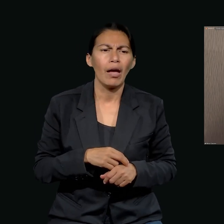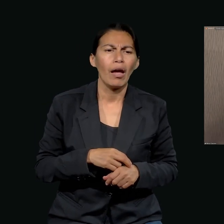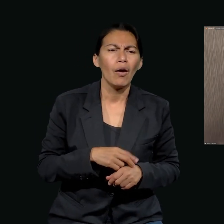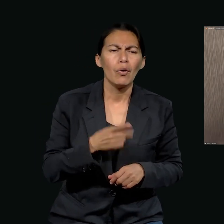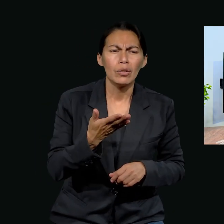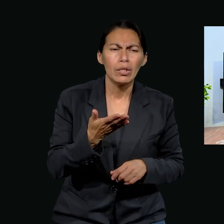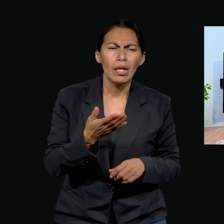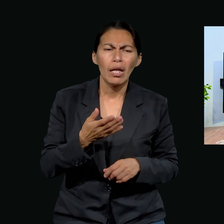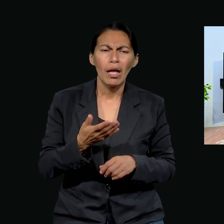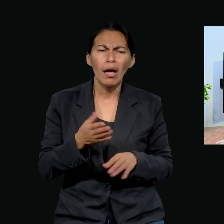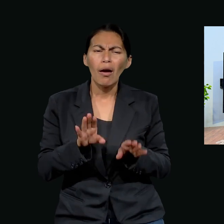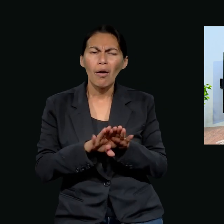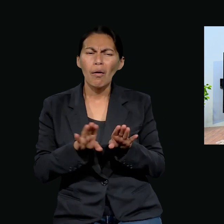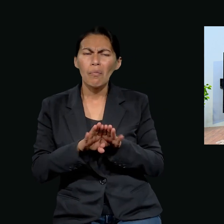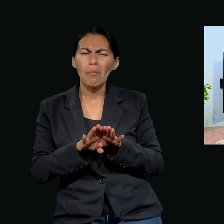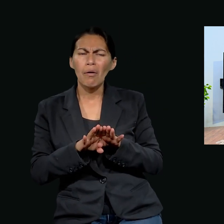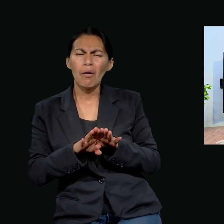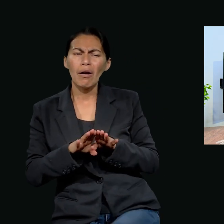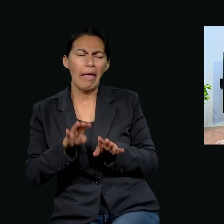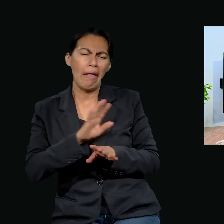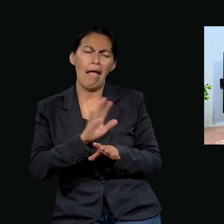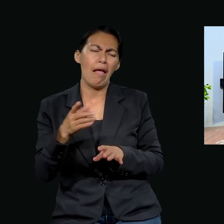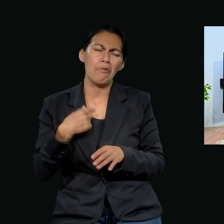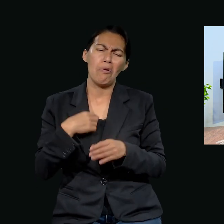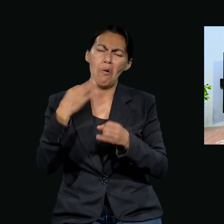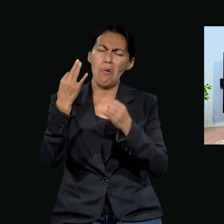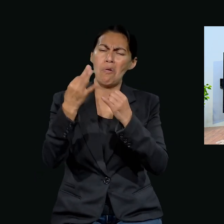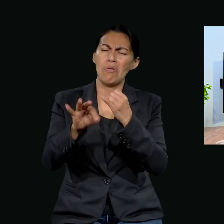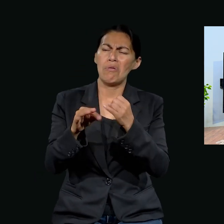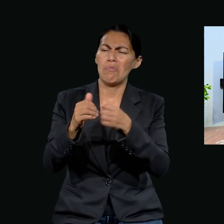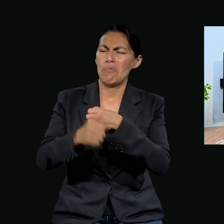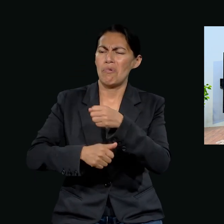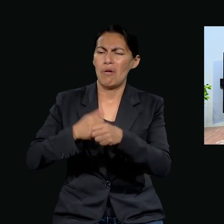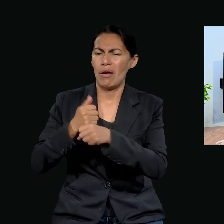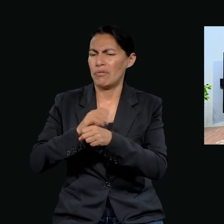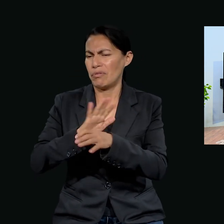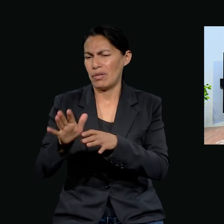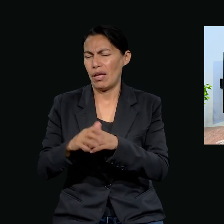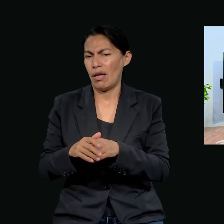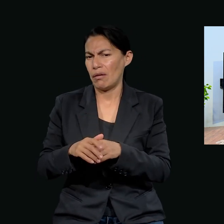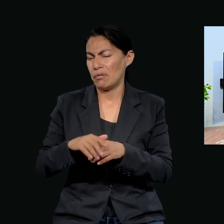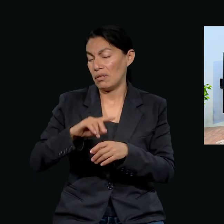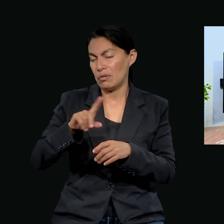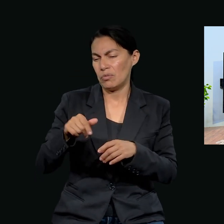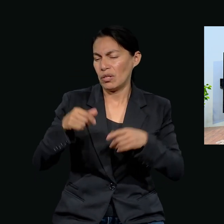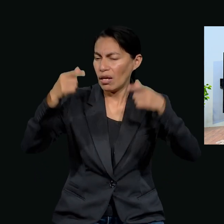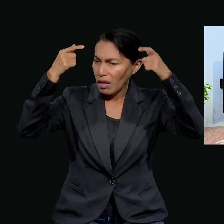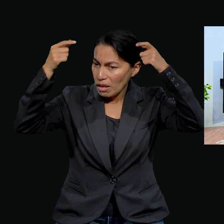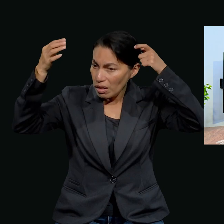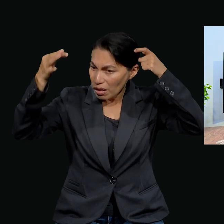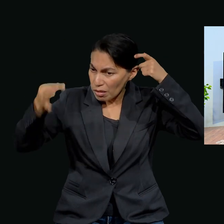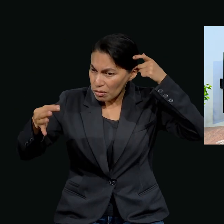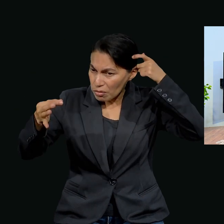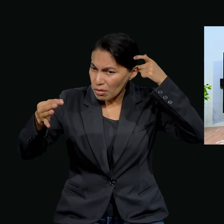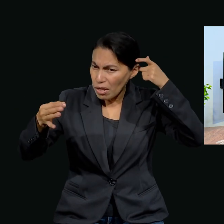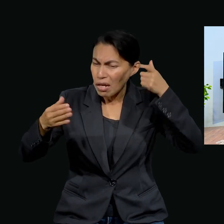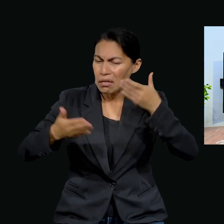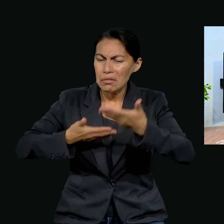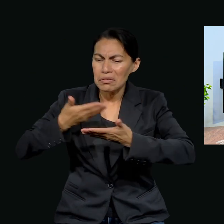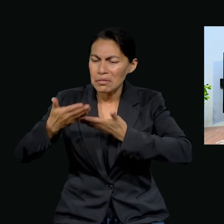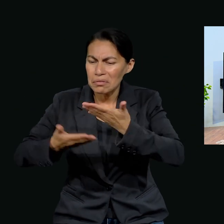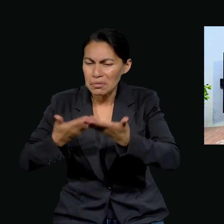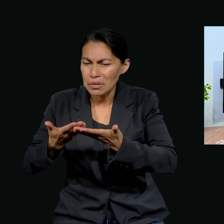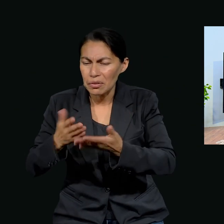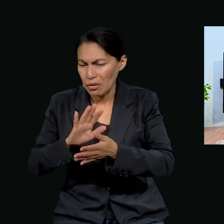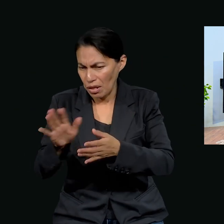quedó? Bueno, me quedé en el internado, que en Cuba es el último año. Ya después de eso uno se gradúa y se hace el servicio social